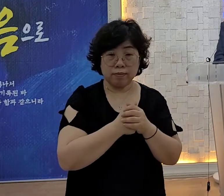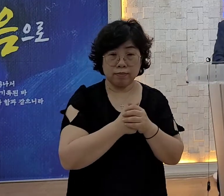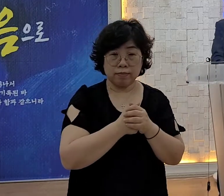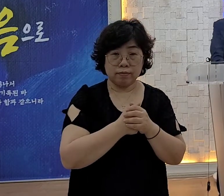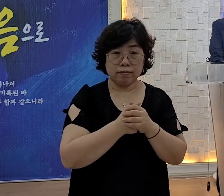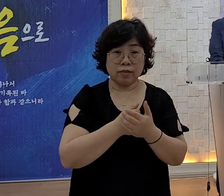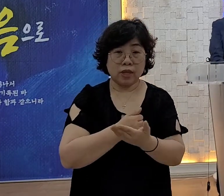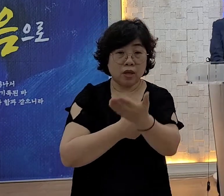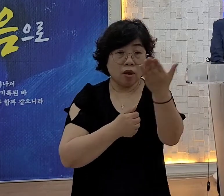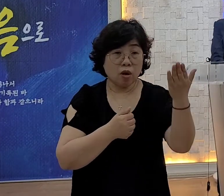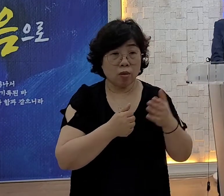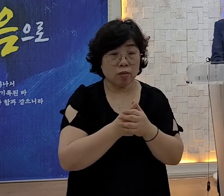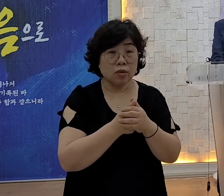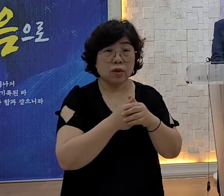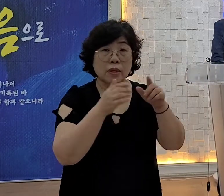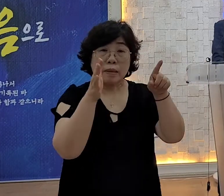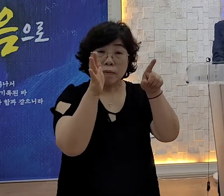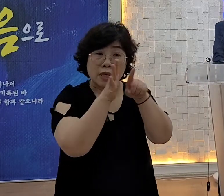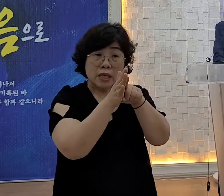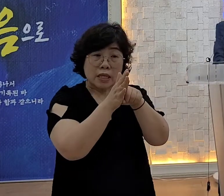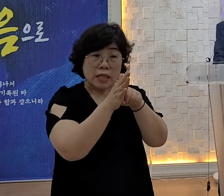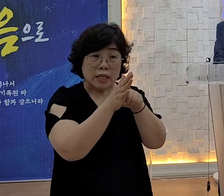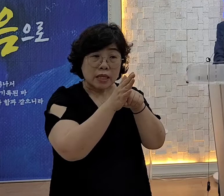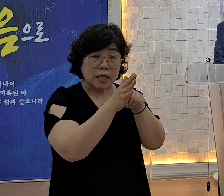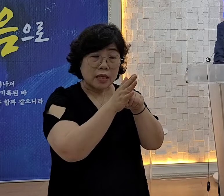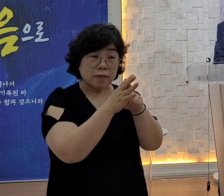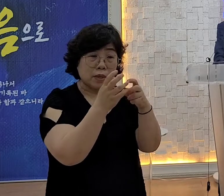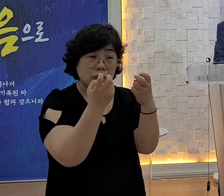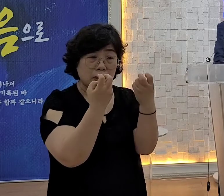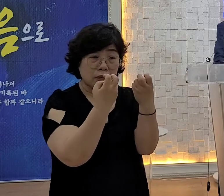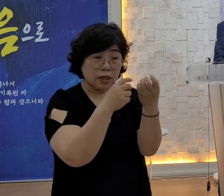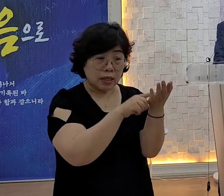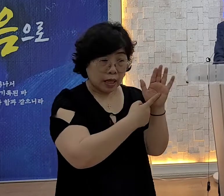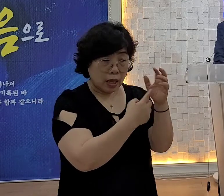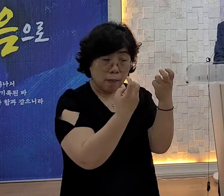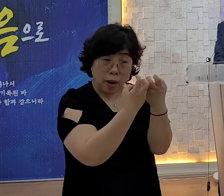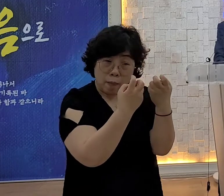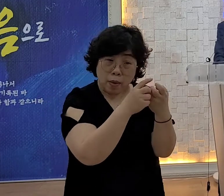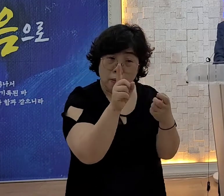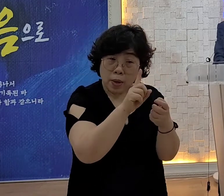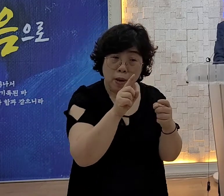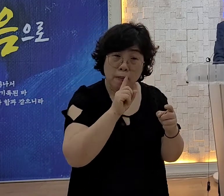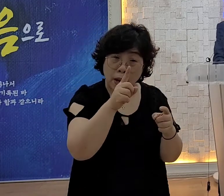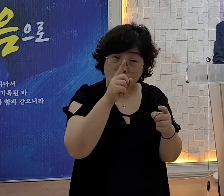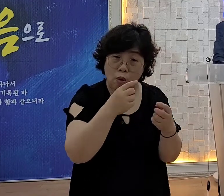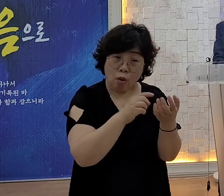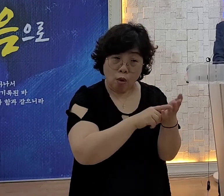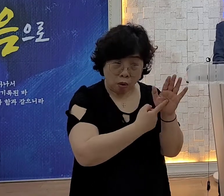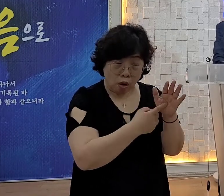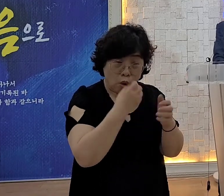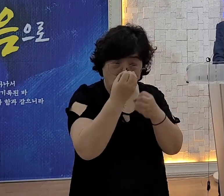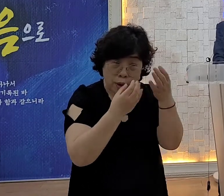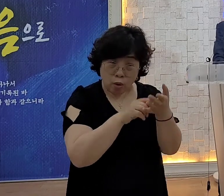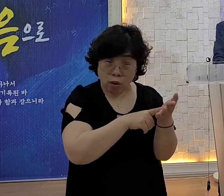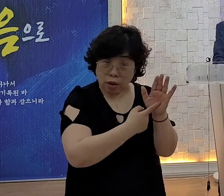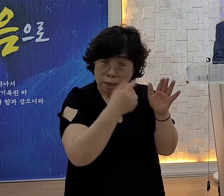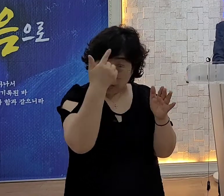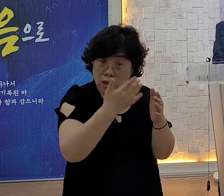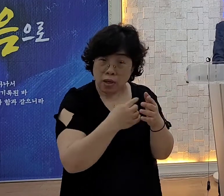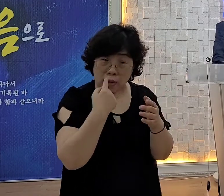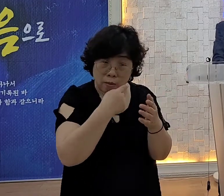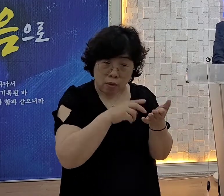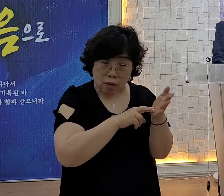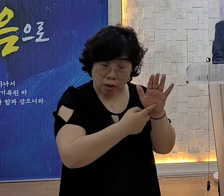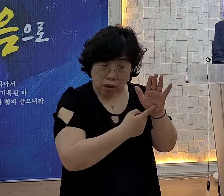여러분, 믿음이 어떻게 나타난 거라고요? 말로? 고백으로?